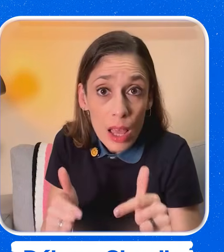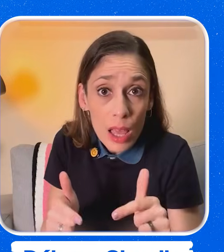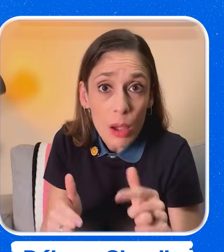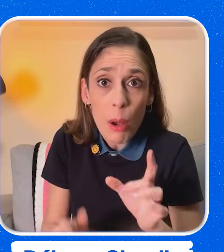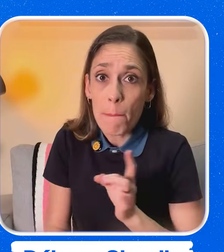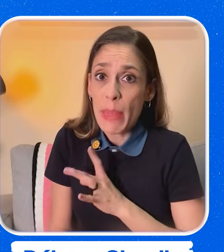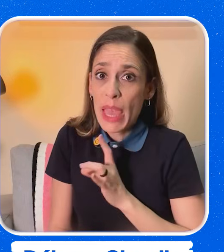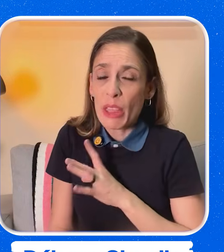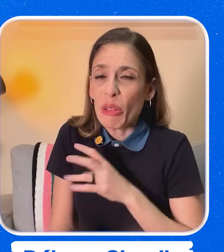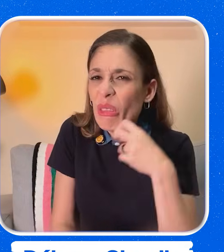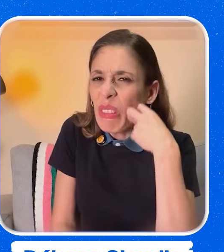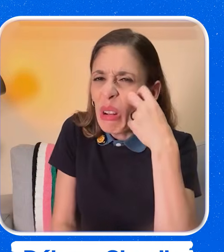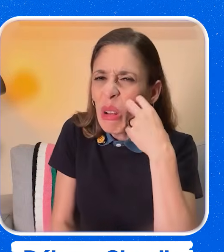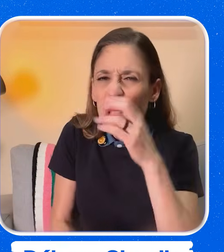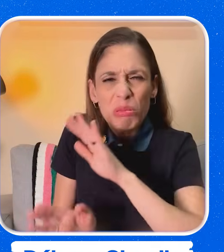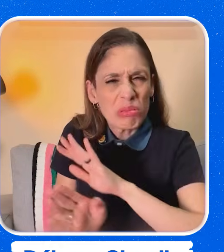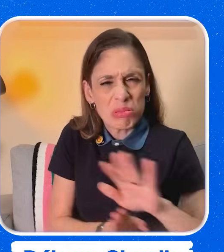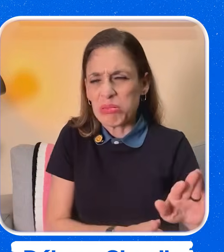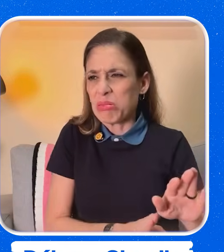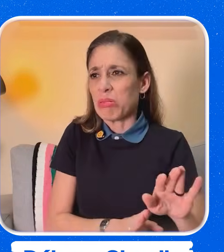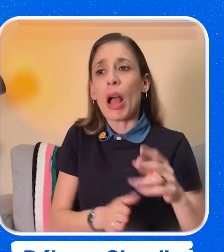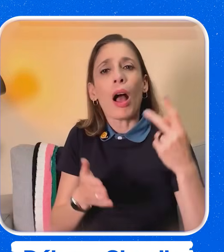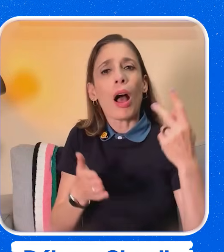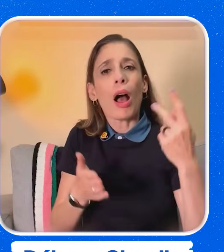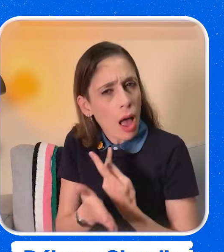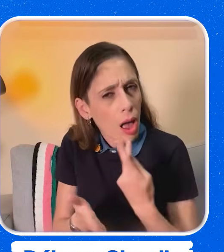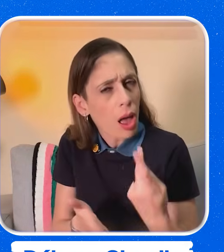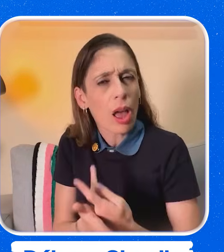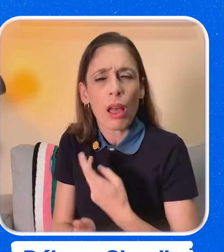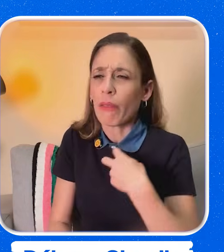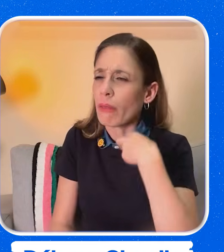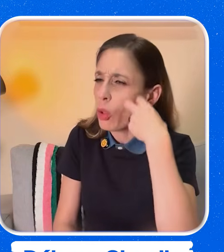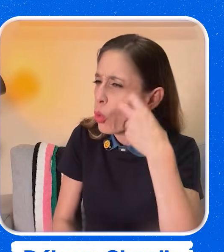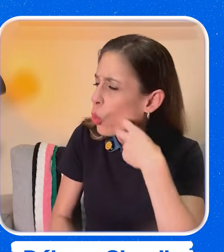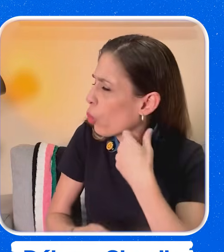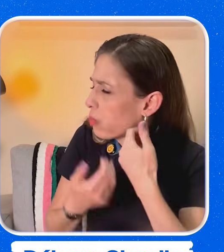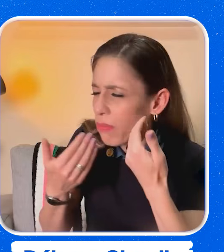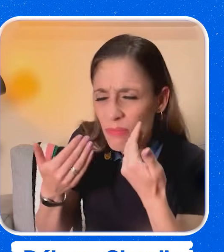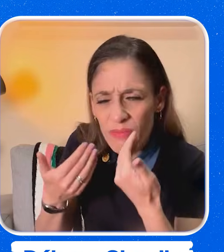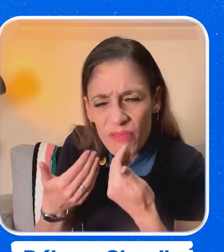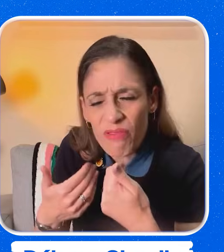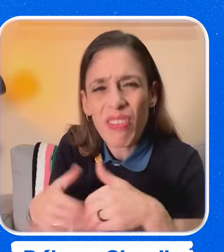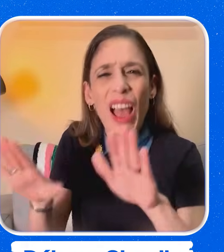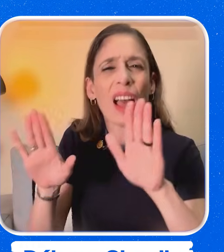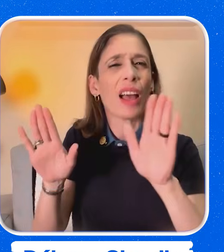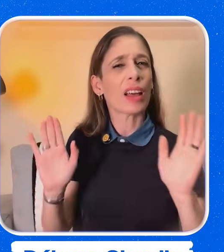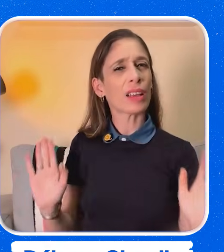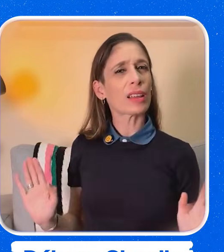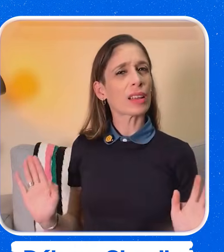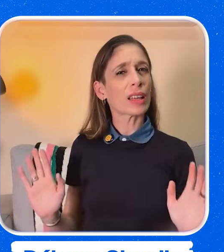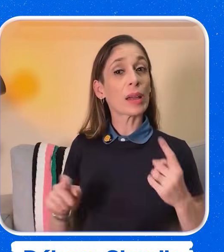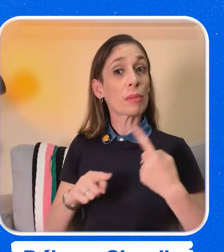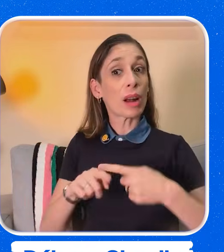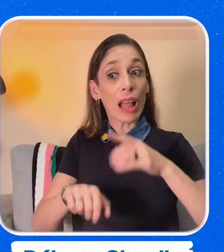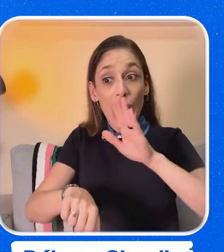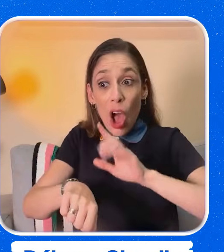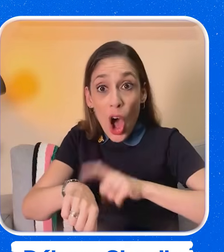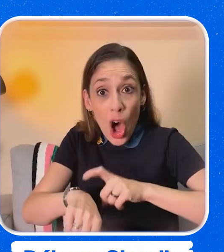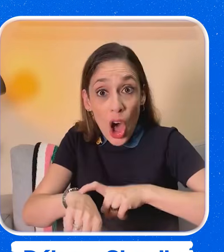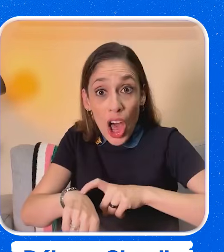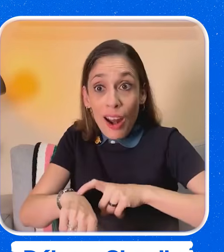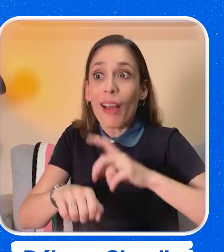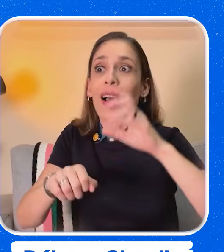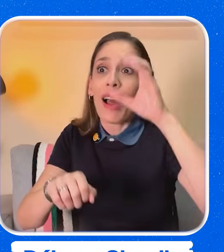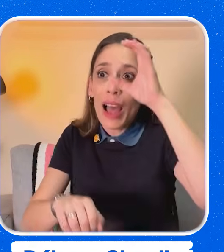errar, né? Erre porque na hora você aprende, né? E você colocar em prática e